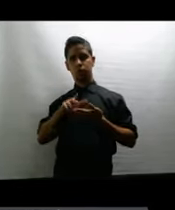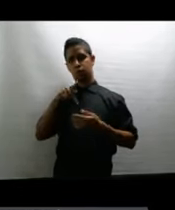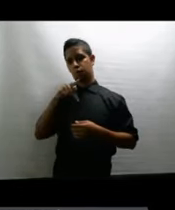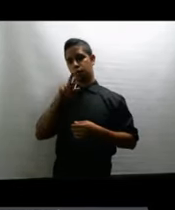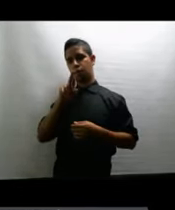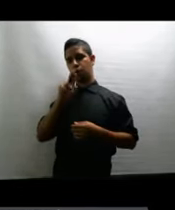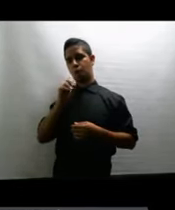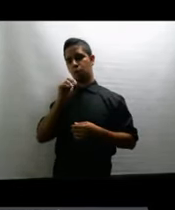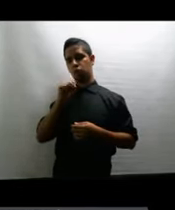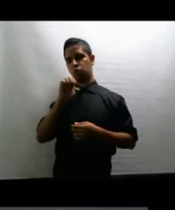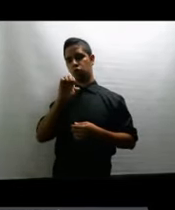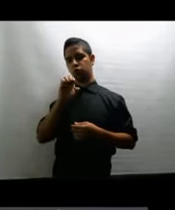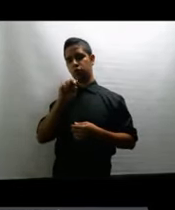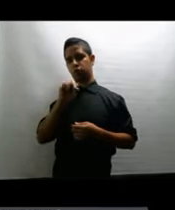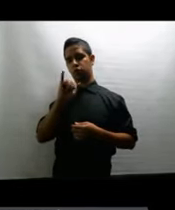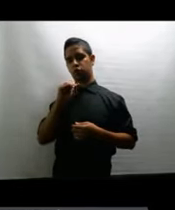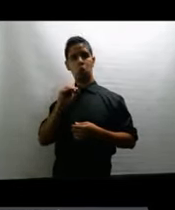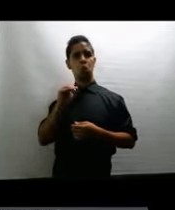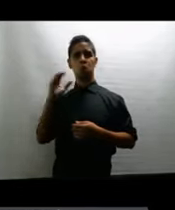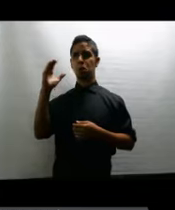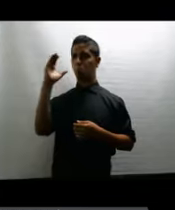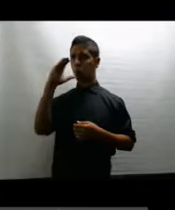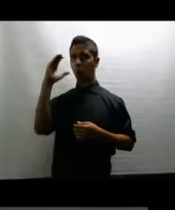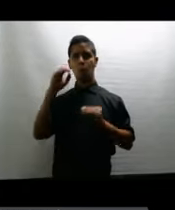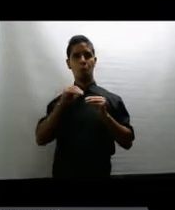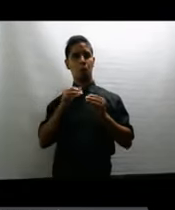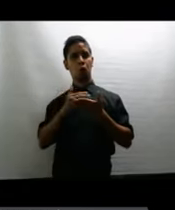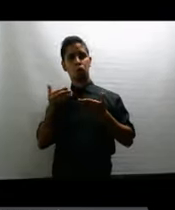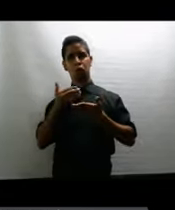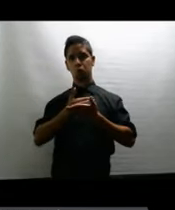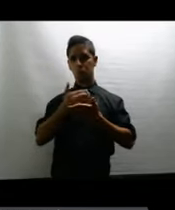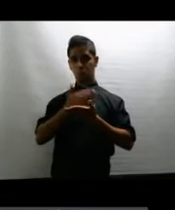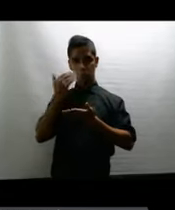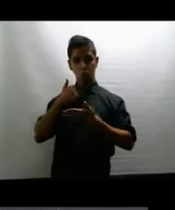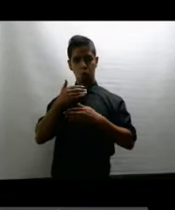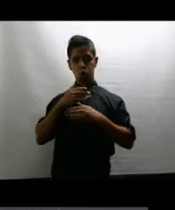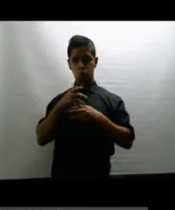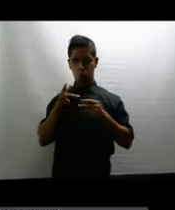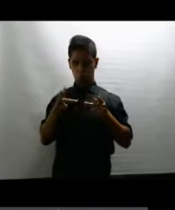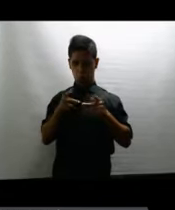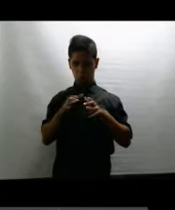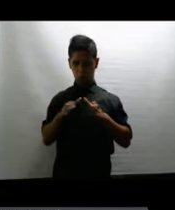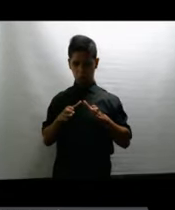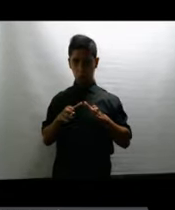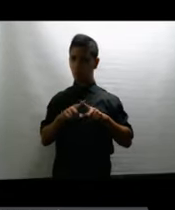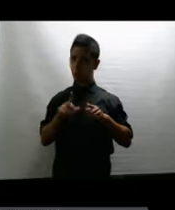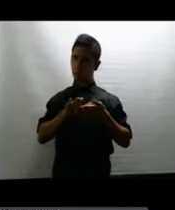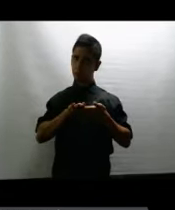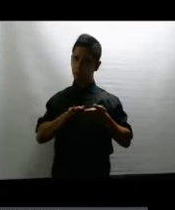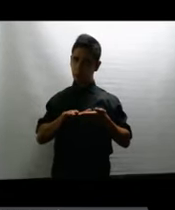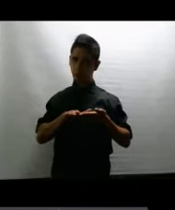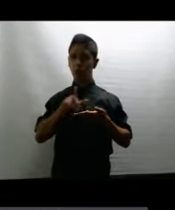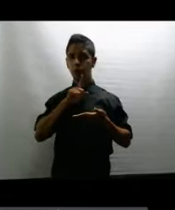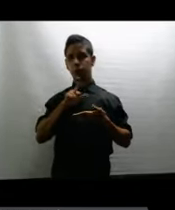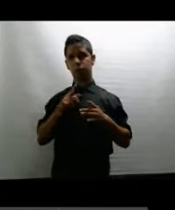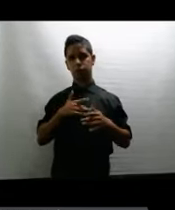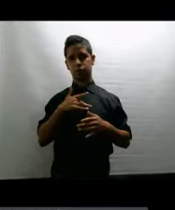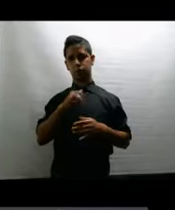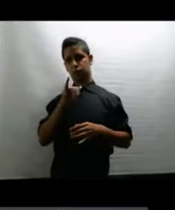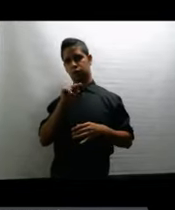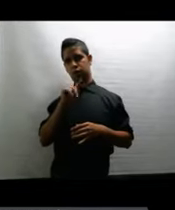ajá. Y seguir por ahí buscando. Chévere, sí, porque es chiquitito. Sí. Relativamente, ¿verdad? Porque es íntimo. Pero. Es